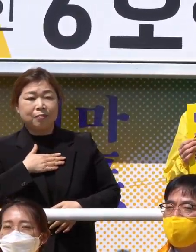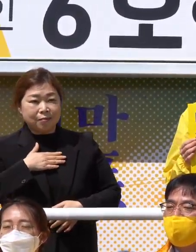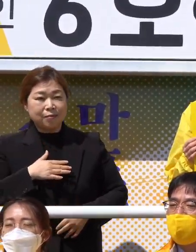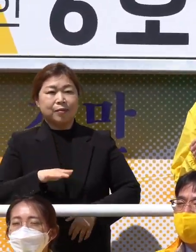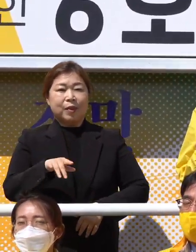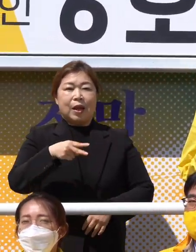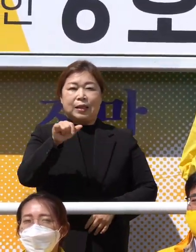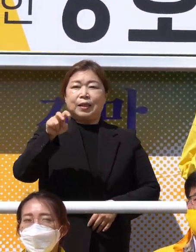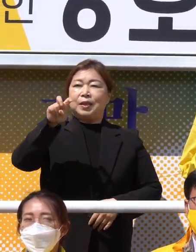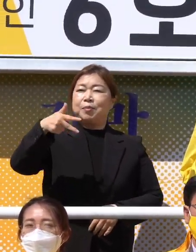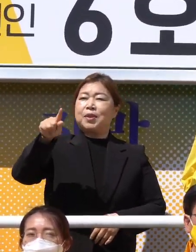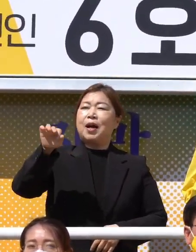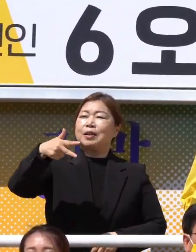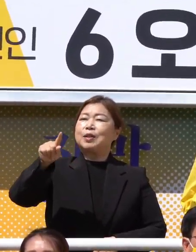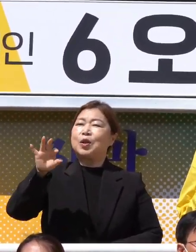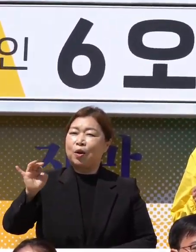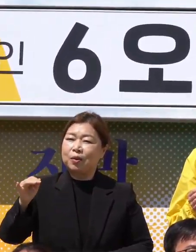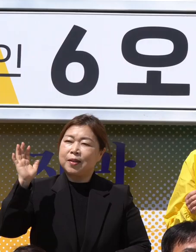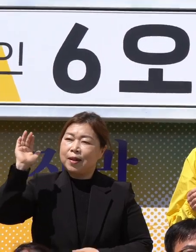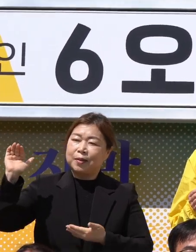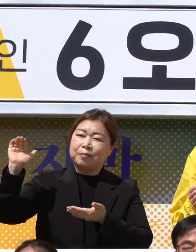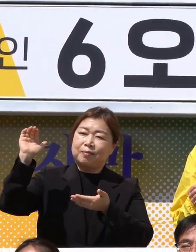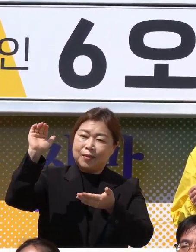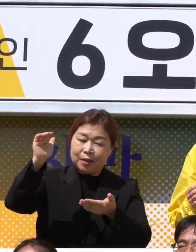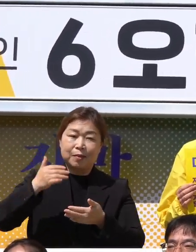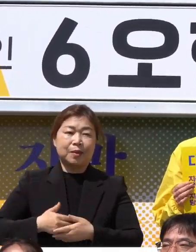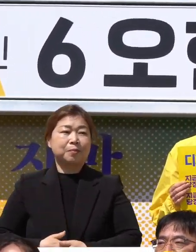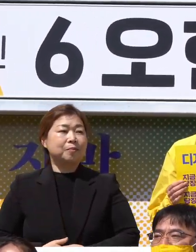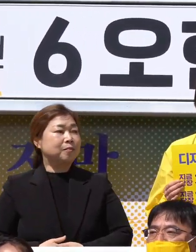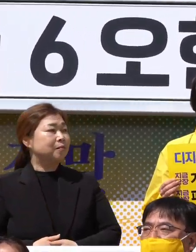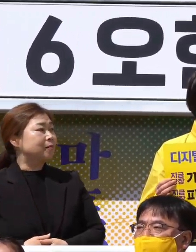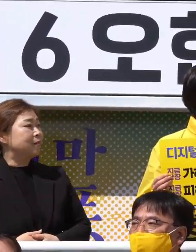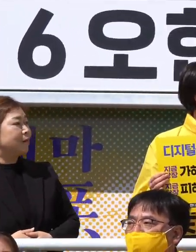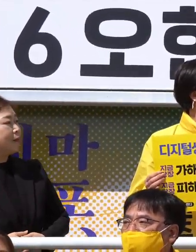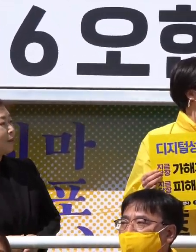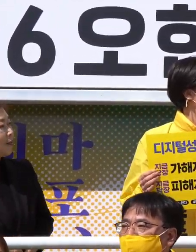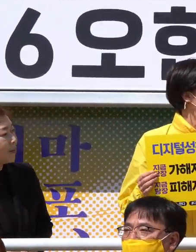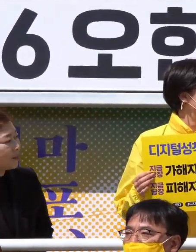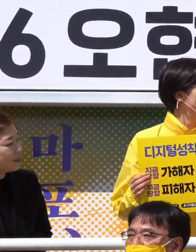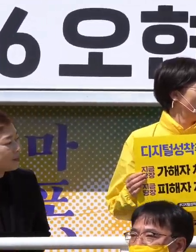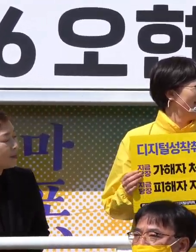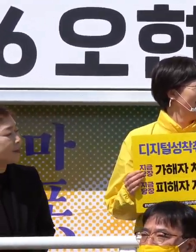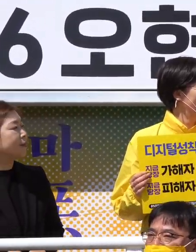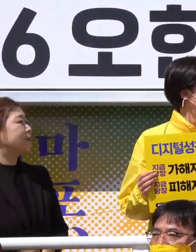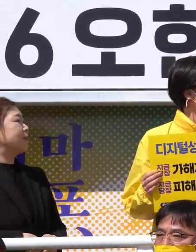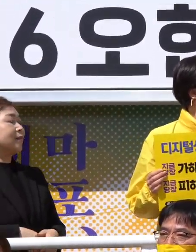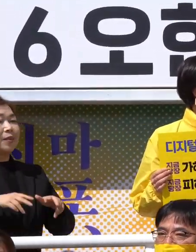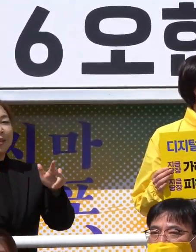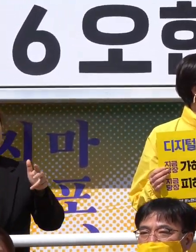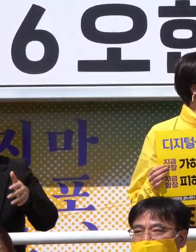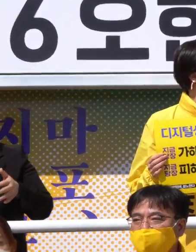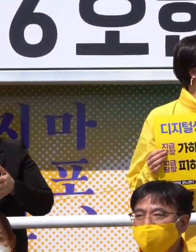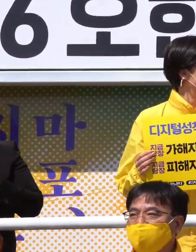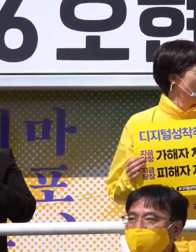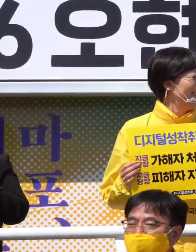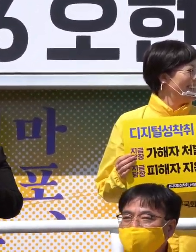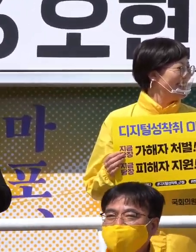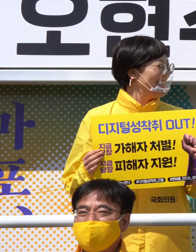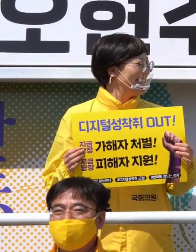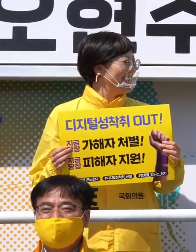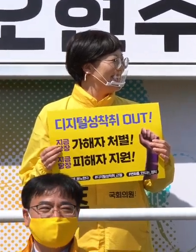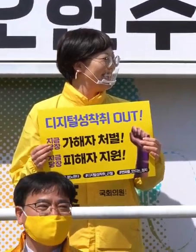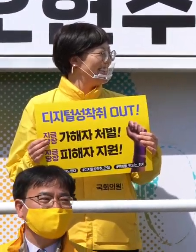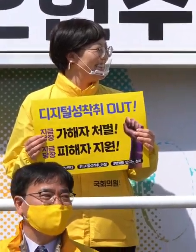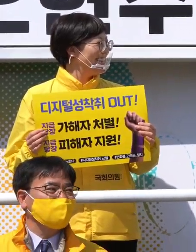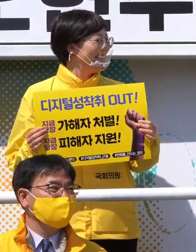저희 심상정 선대위원장님의 발언을 듣도록 하겠습니다. 저희 제가 호응을 잘 못하는 것 같아요, 여러분. 네,